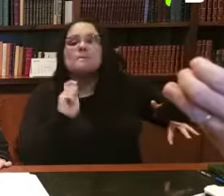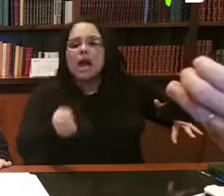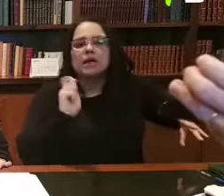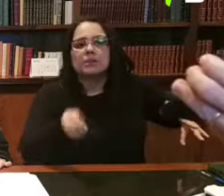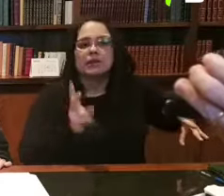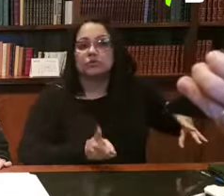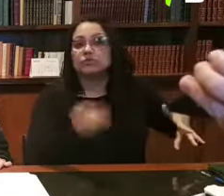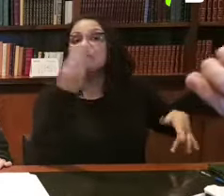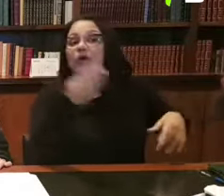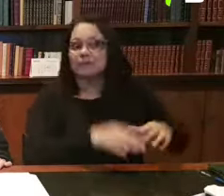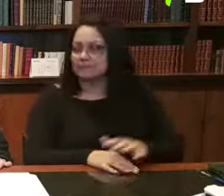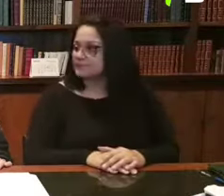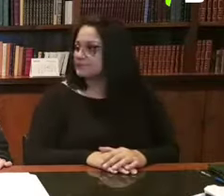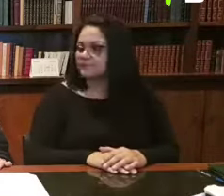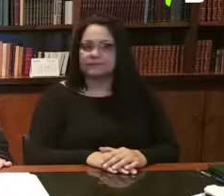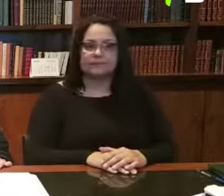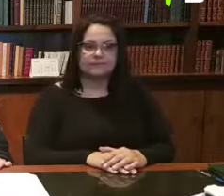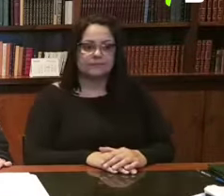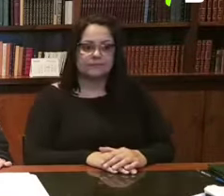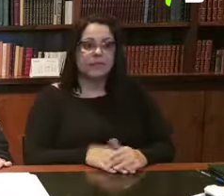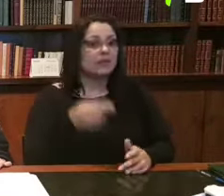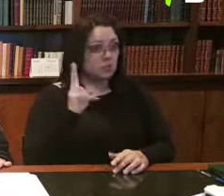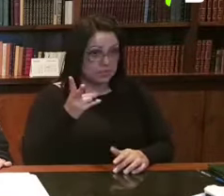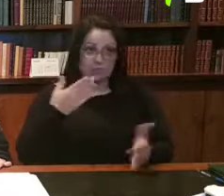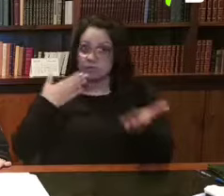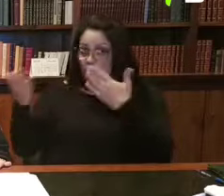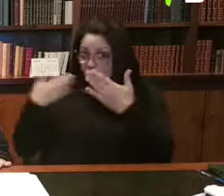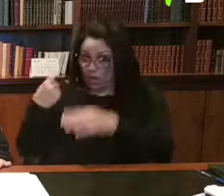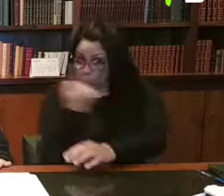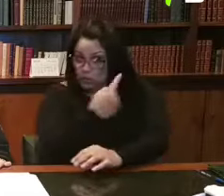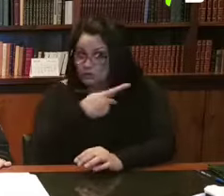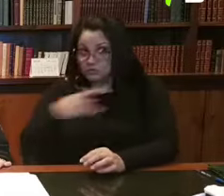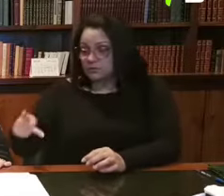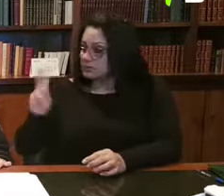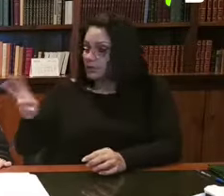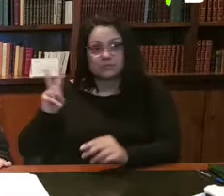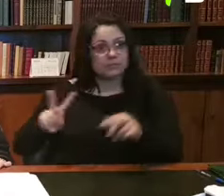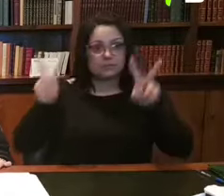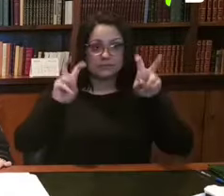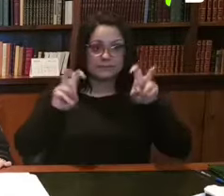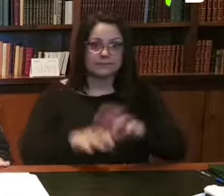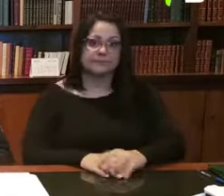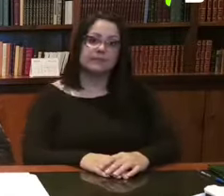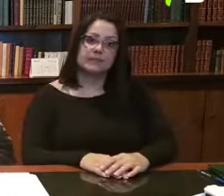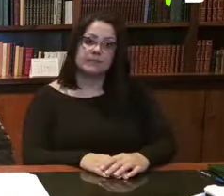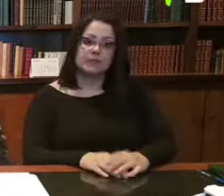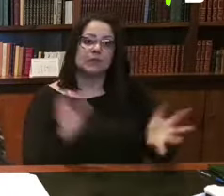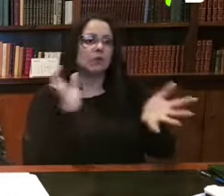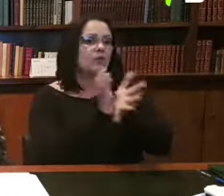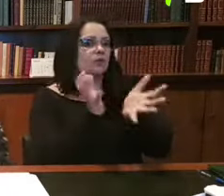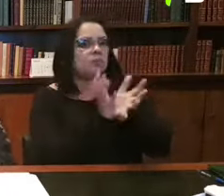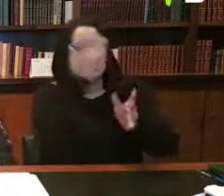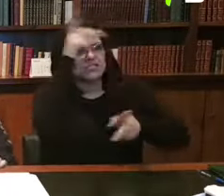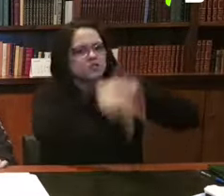a fala do outro olha eu tenho conversado com o nosso presidente o seguinte é o a opinião